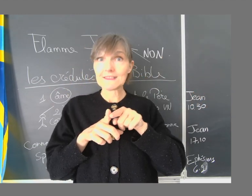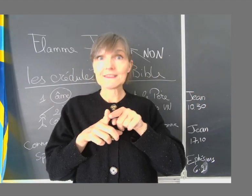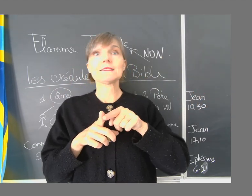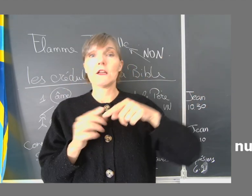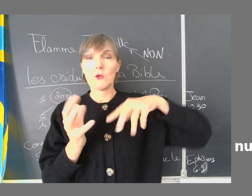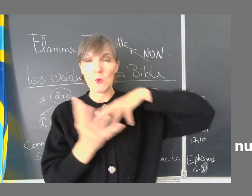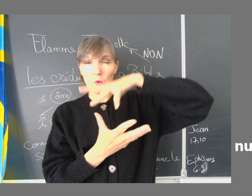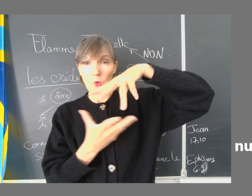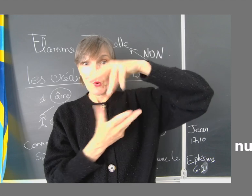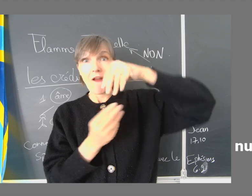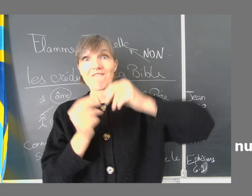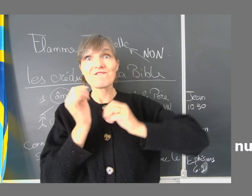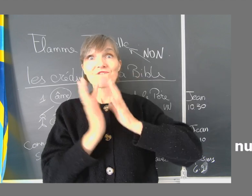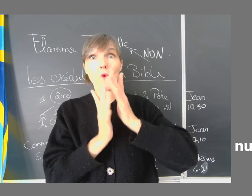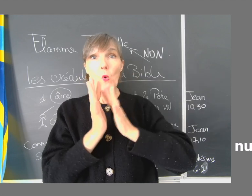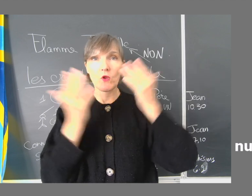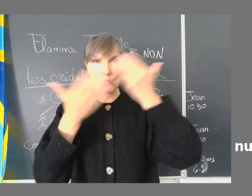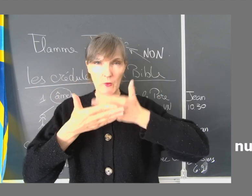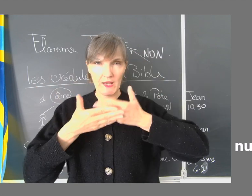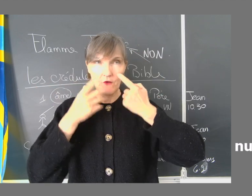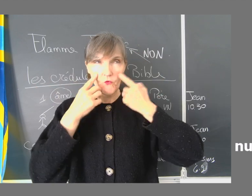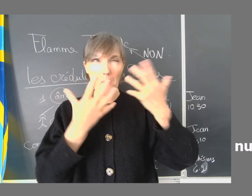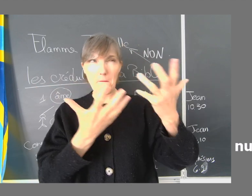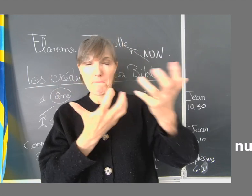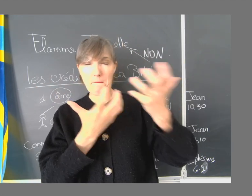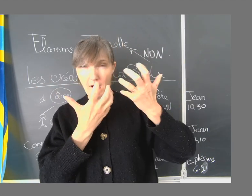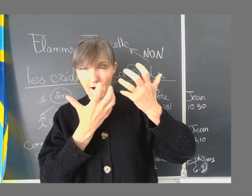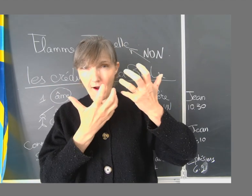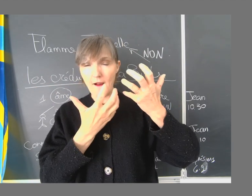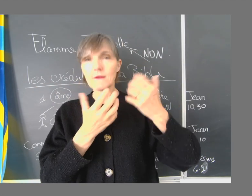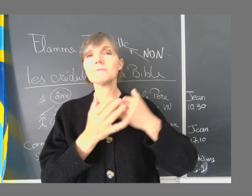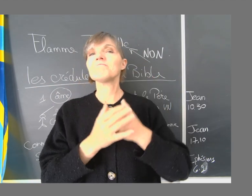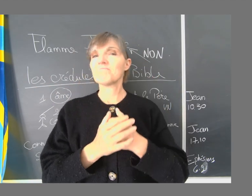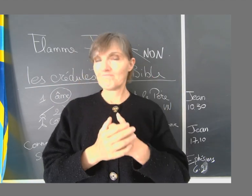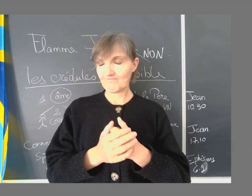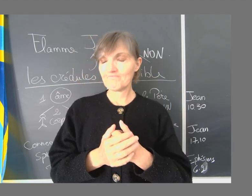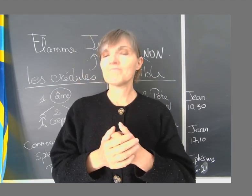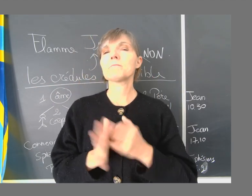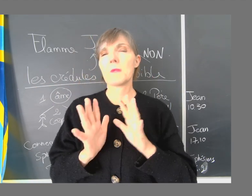le jour c'est une nuée la nuit c'est une colonne de feu donc est très visible